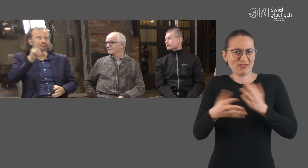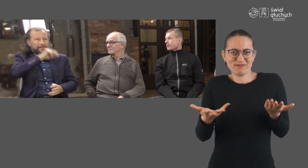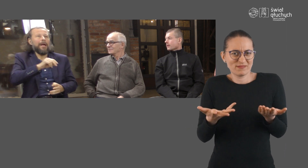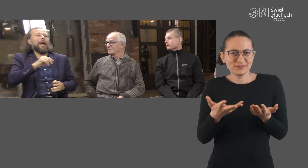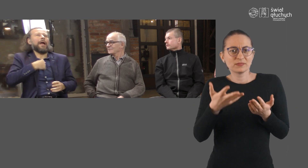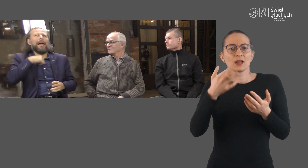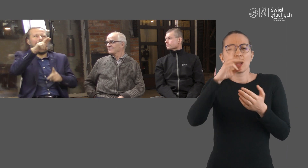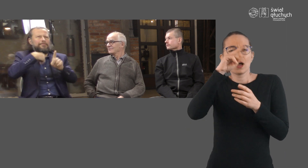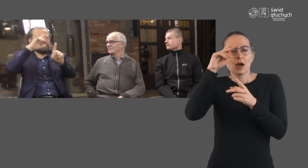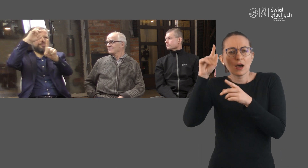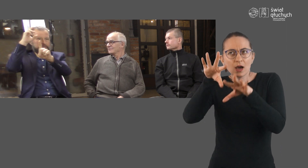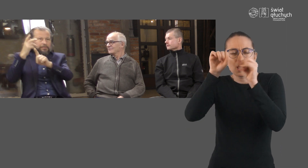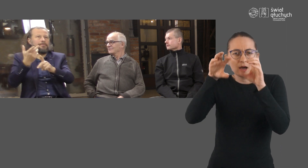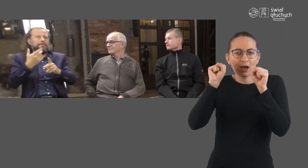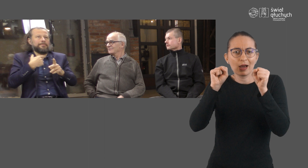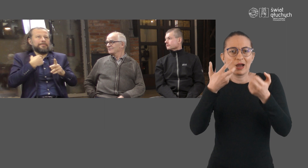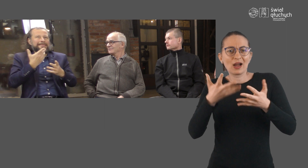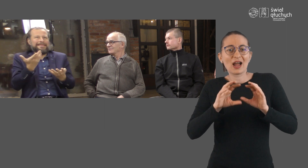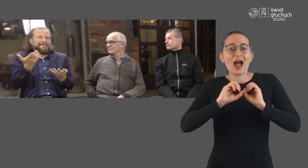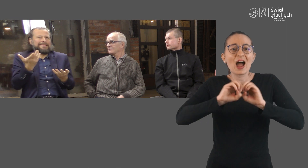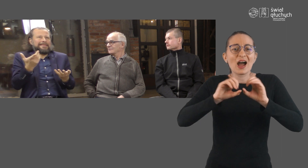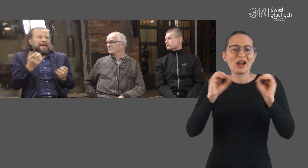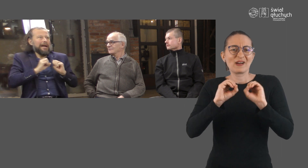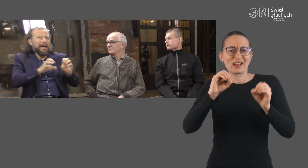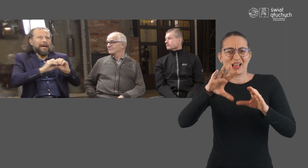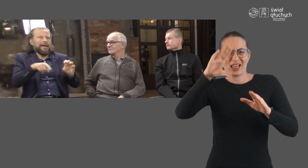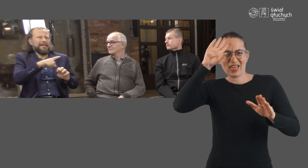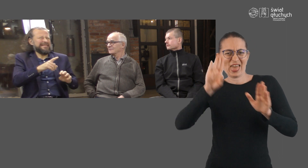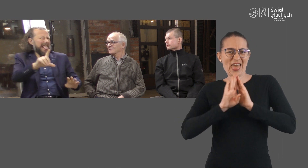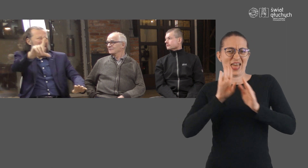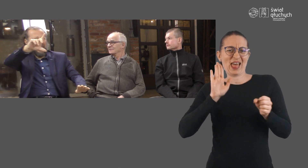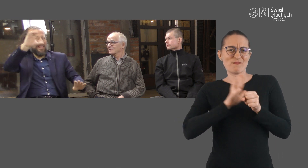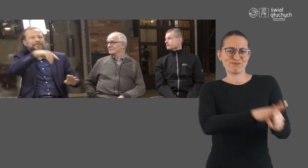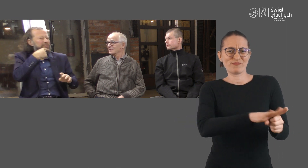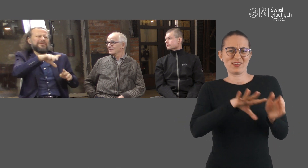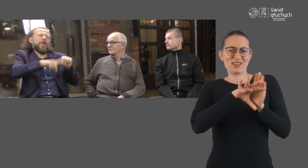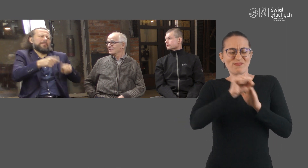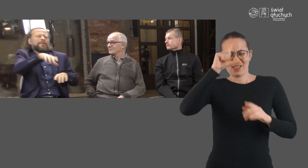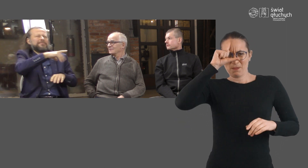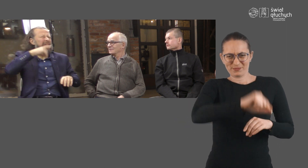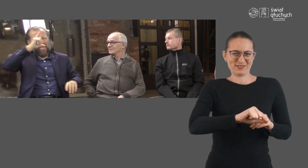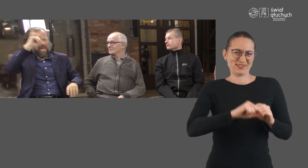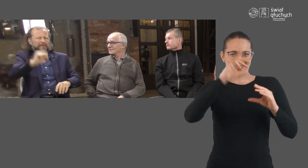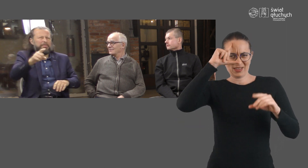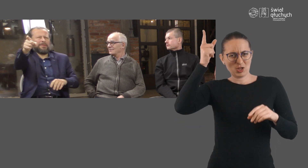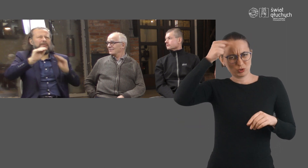Ale tam nauczyciel języka matematyki nie znał języka migowego i to było bardzo trudno, jak to wyjaśnić